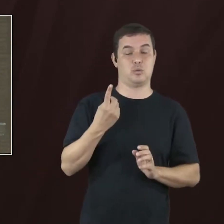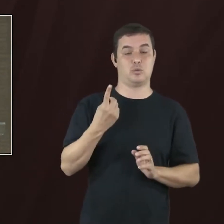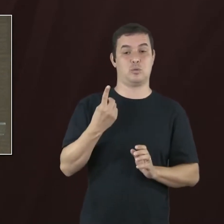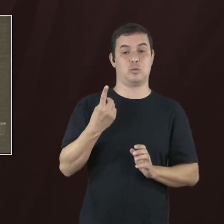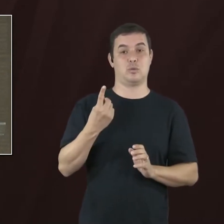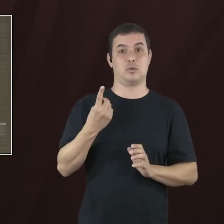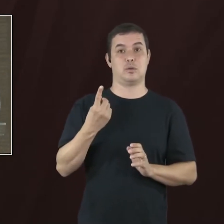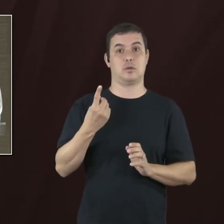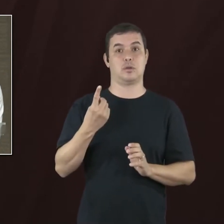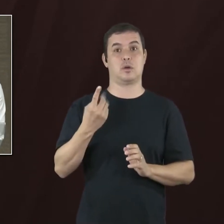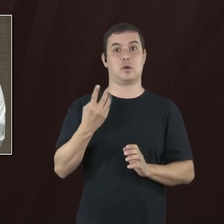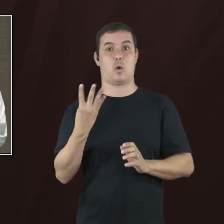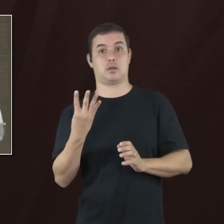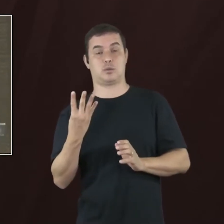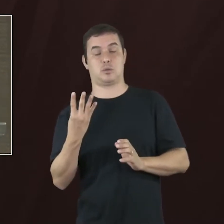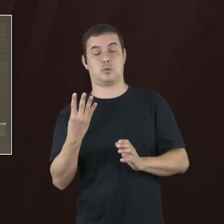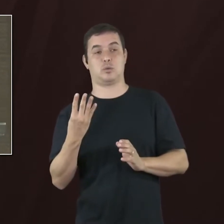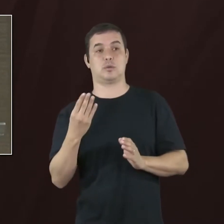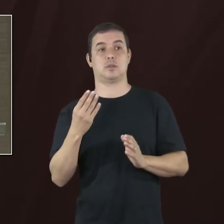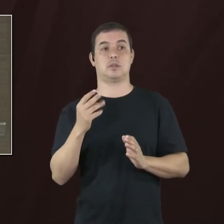Atos 1, 4 e 5.